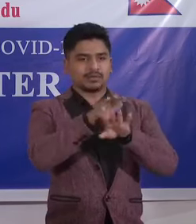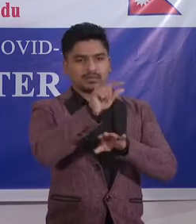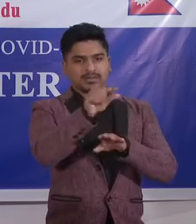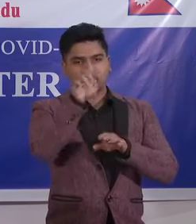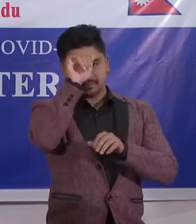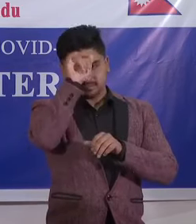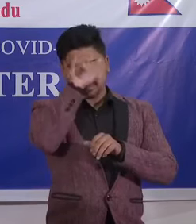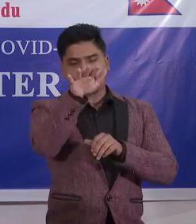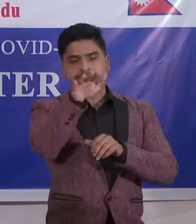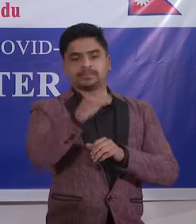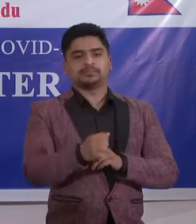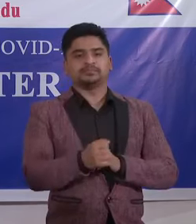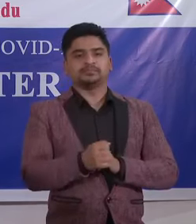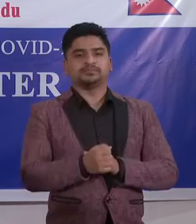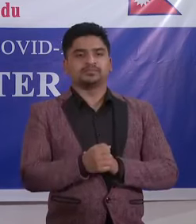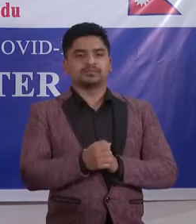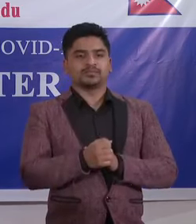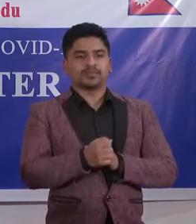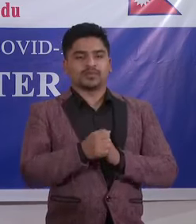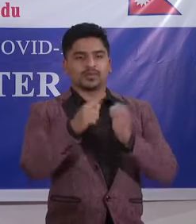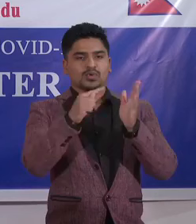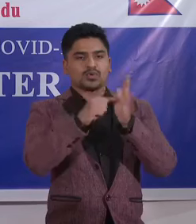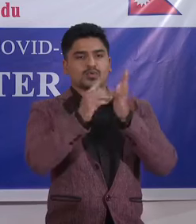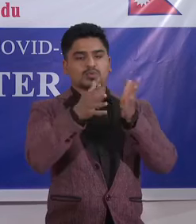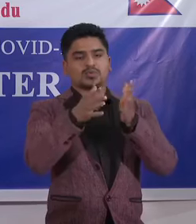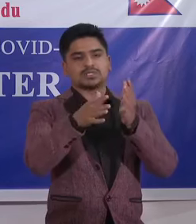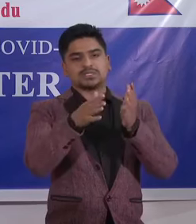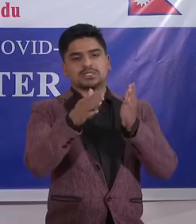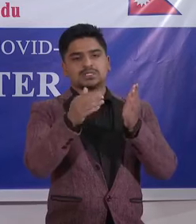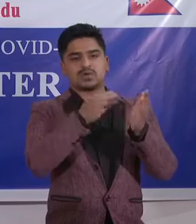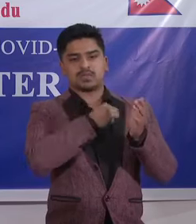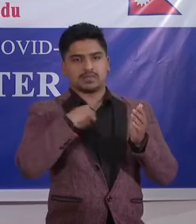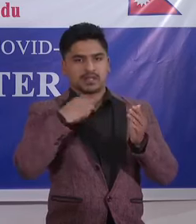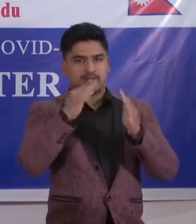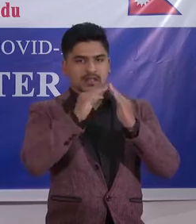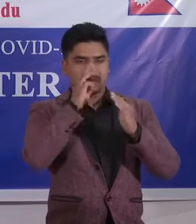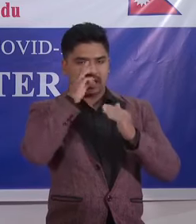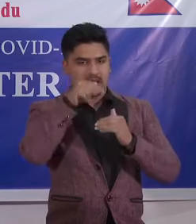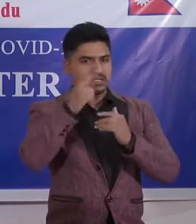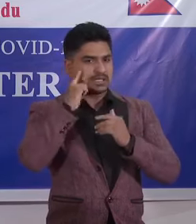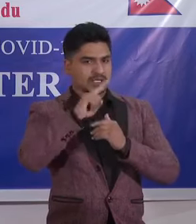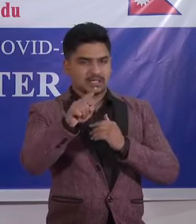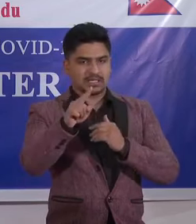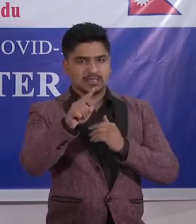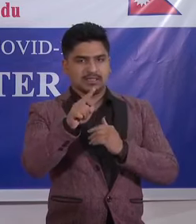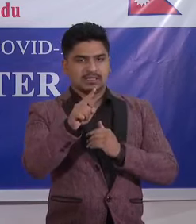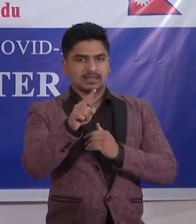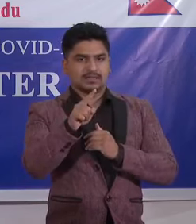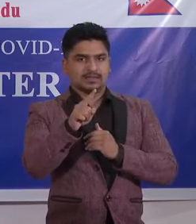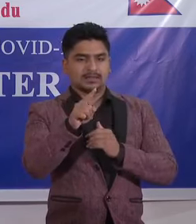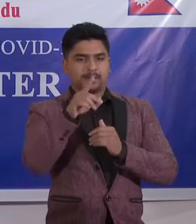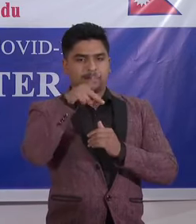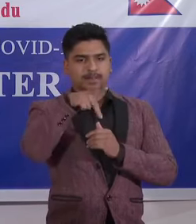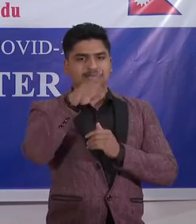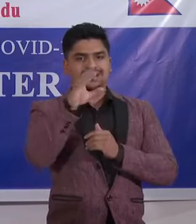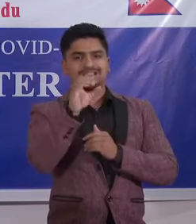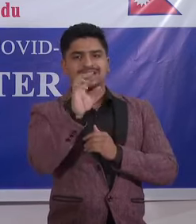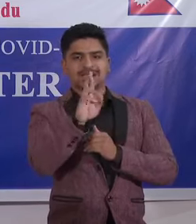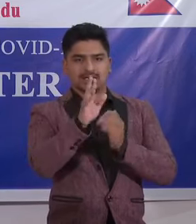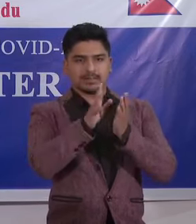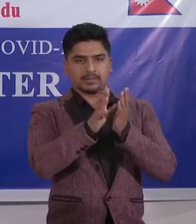बार कोशी अस्पताल मा आज देखी यो PCR बाट